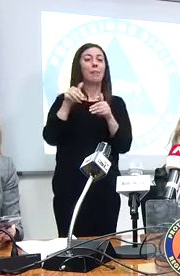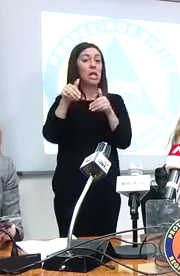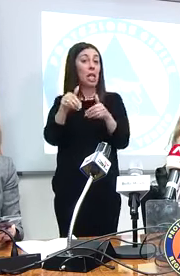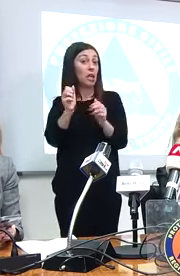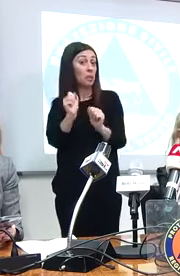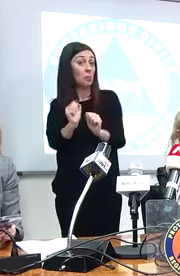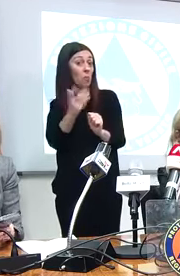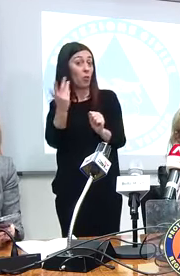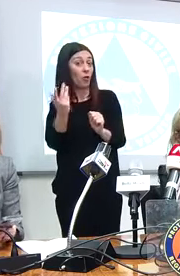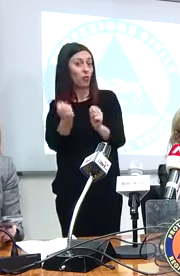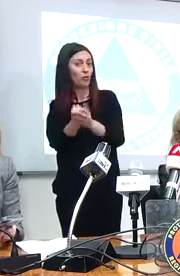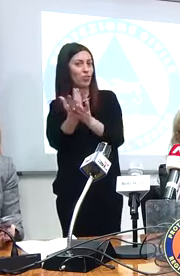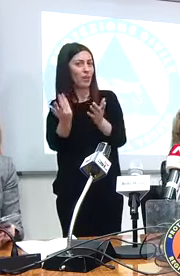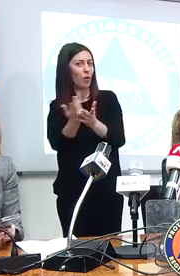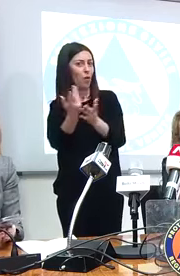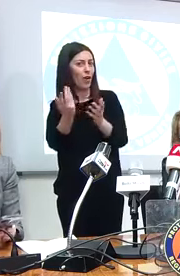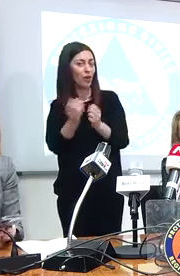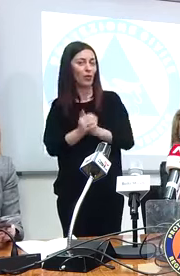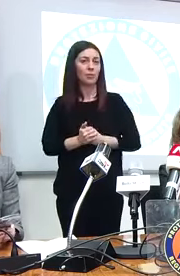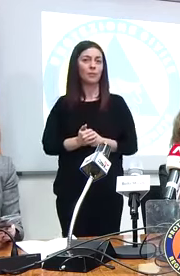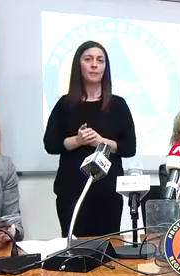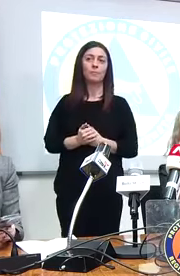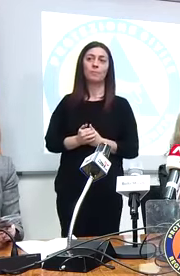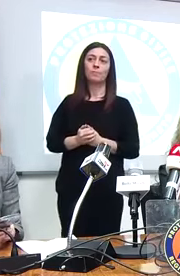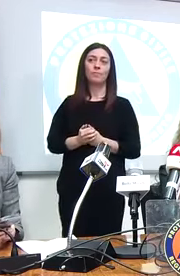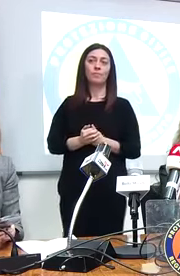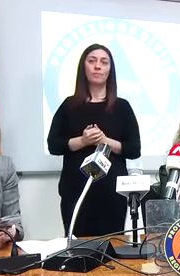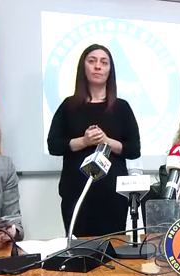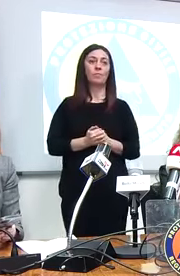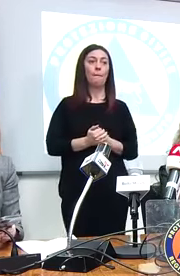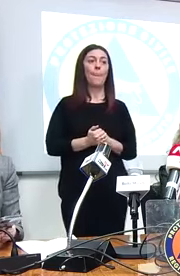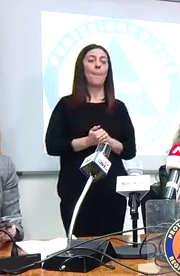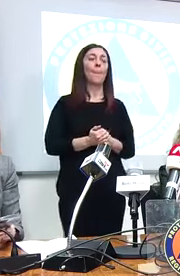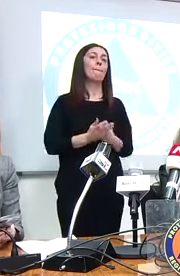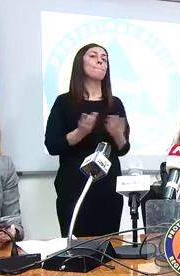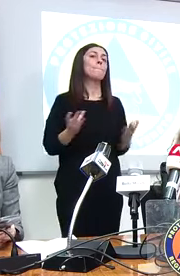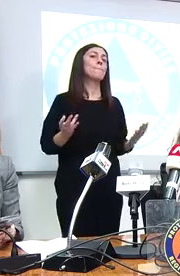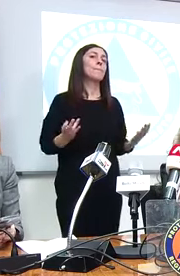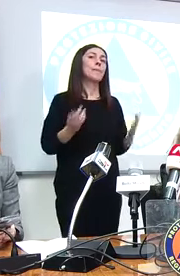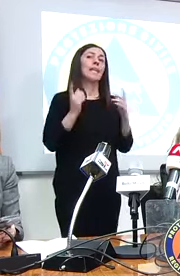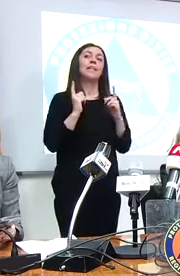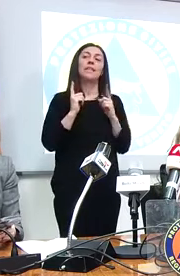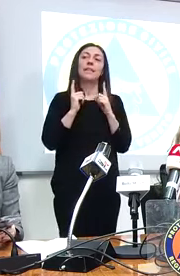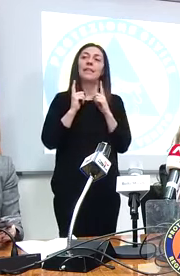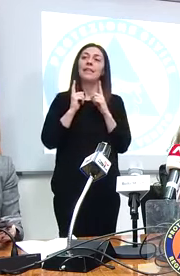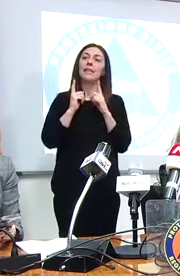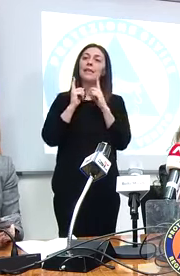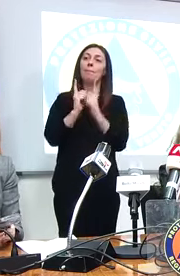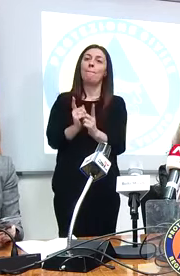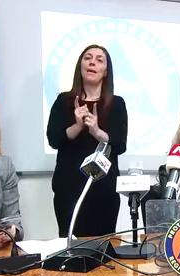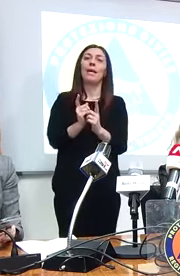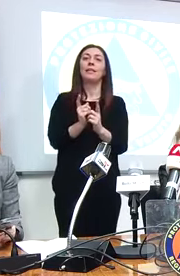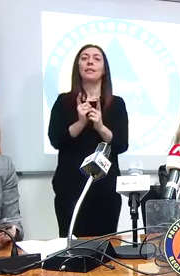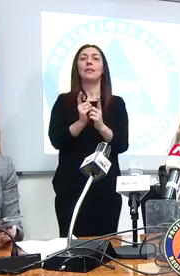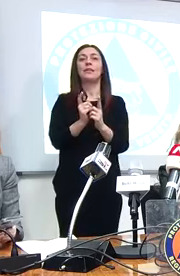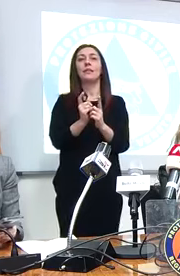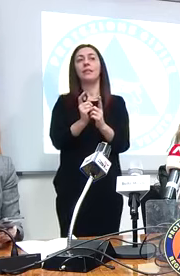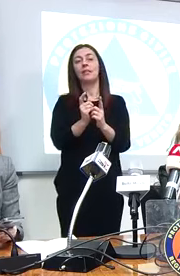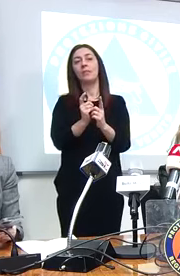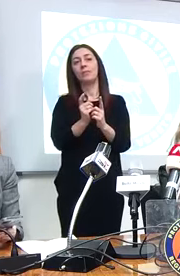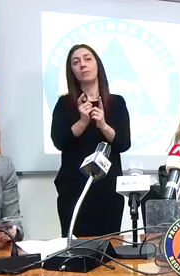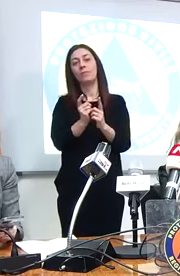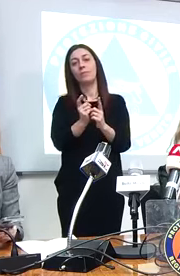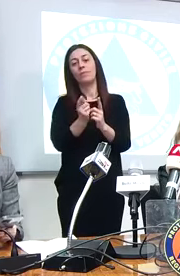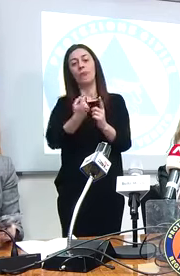bene... Fantascienza? No, è che non dipende dalla volontà di uno studioso, dipende